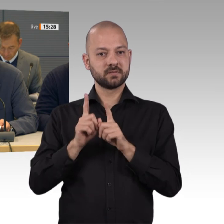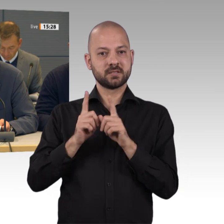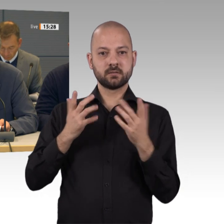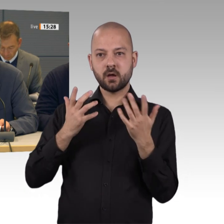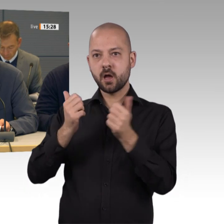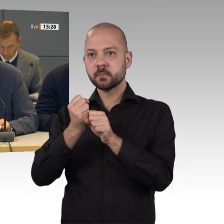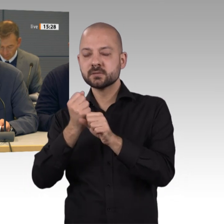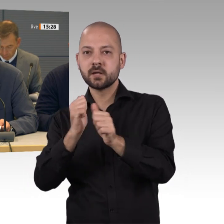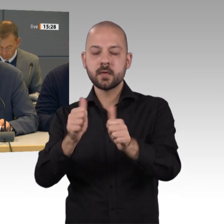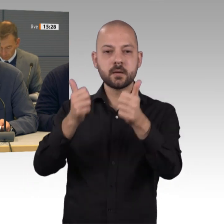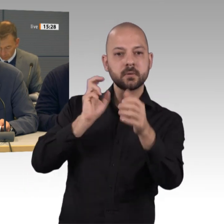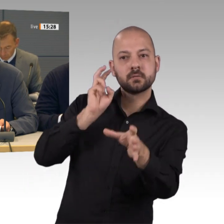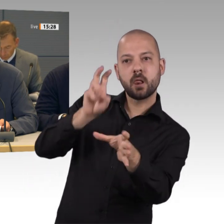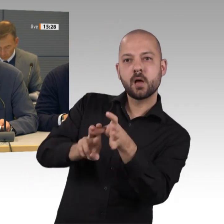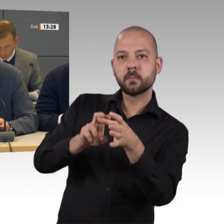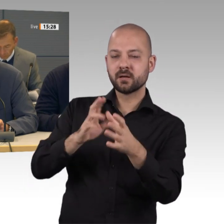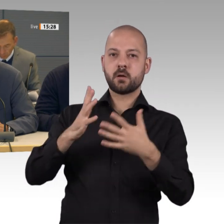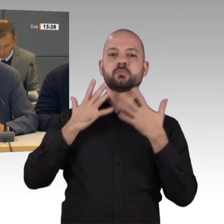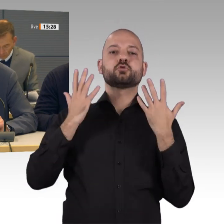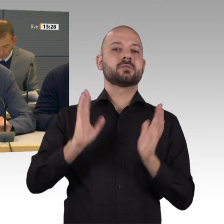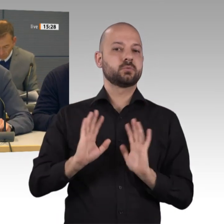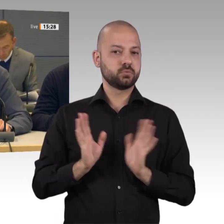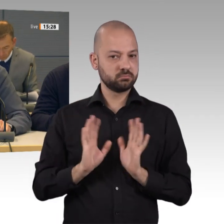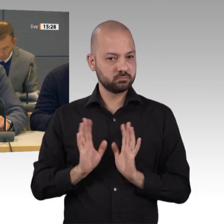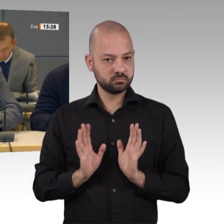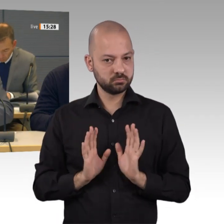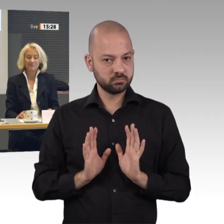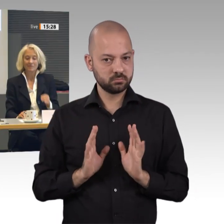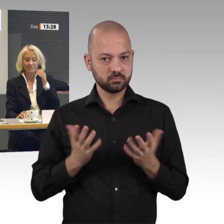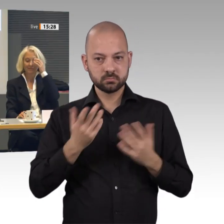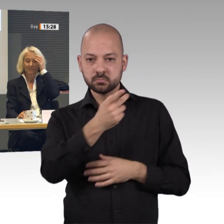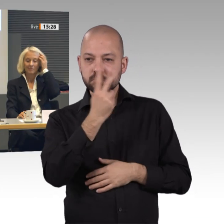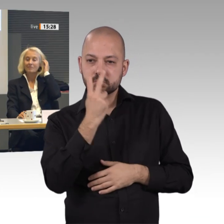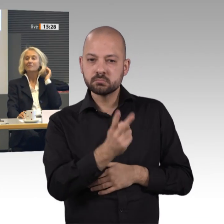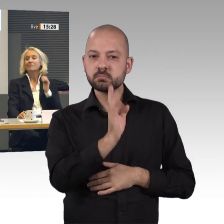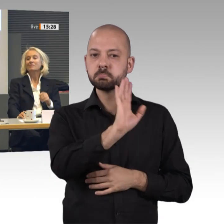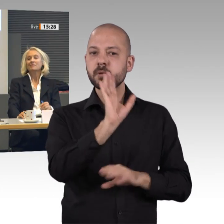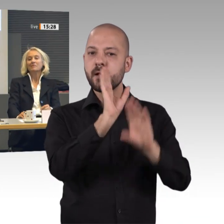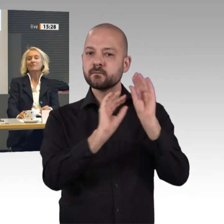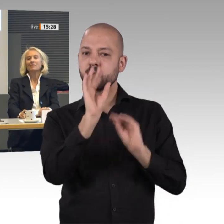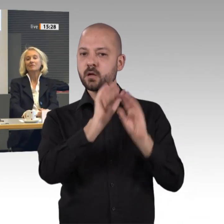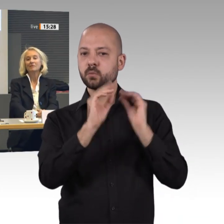Rechtssicherheit bei den betroffenen Menschen mit Behinderung beiträgt? Herr Bayer.